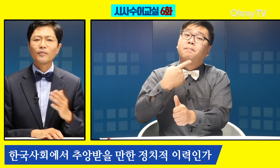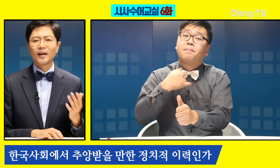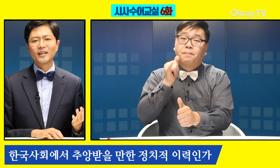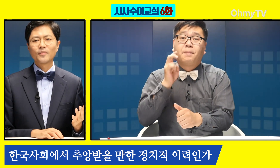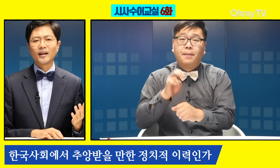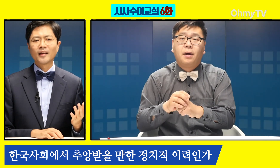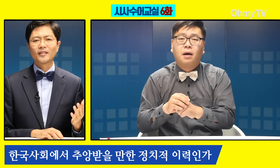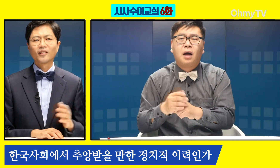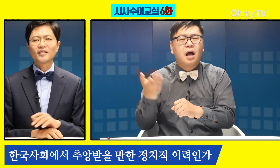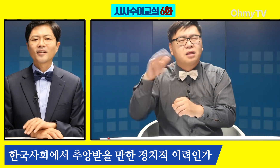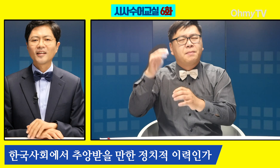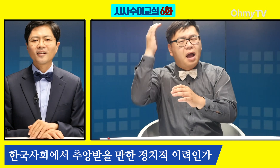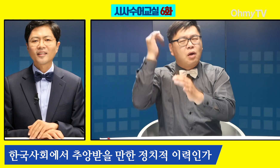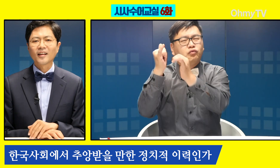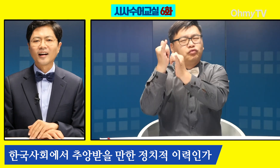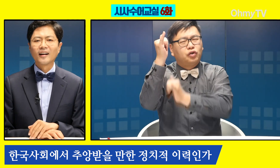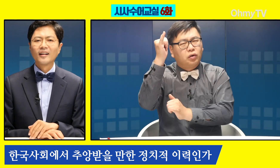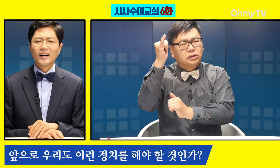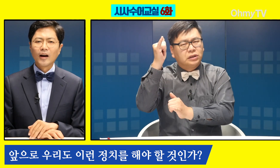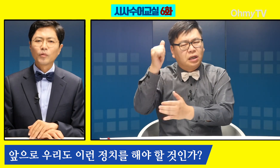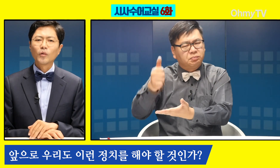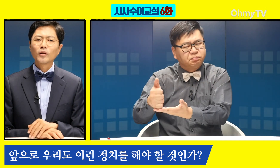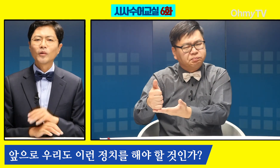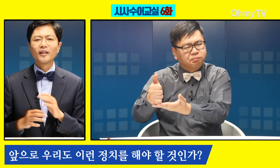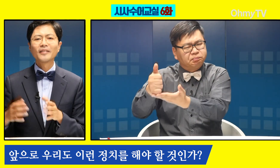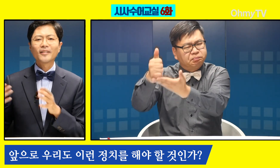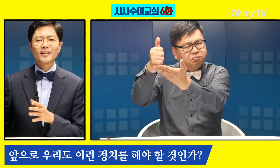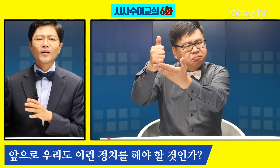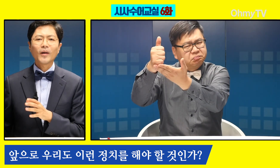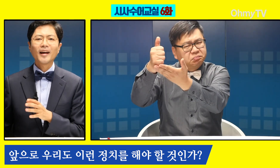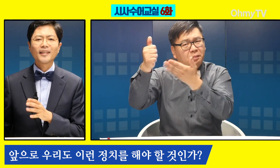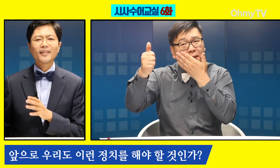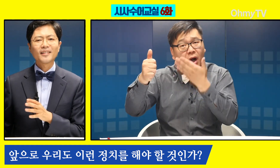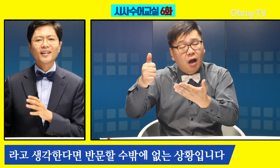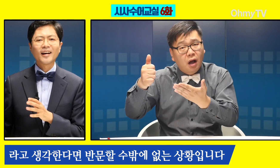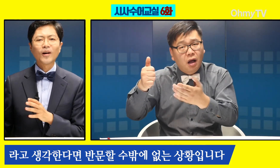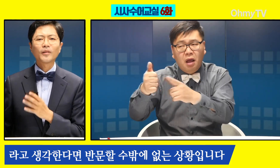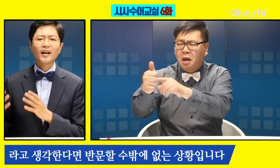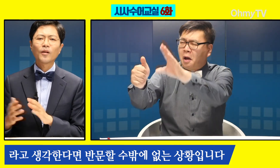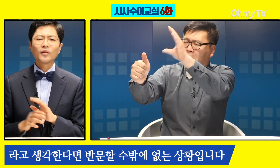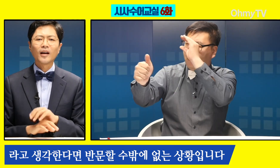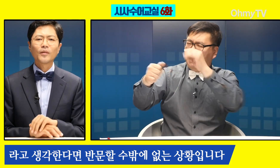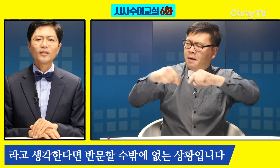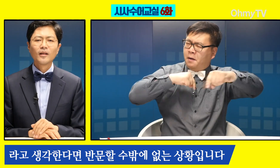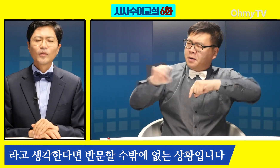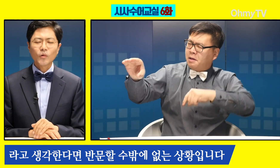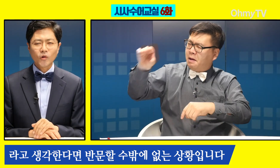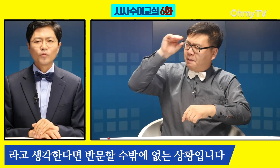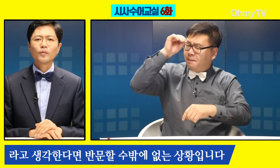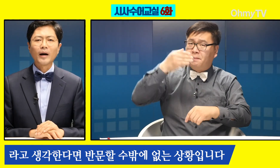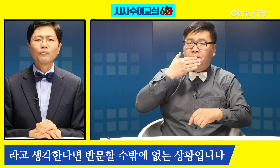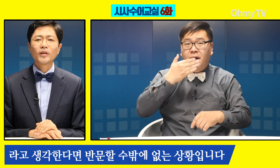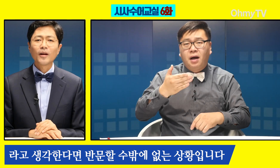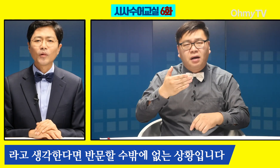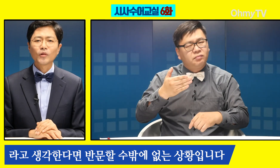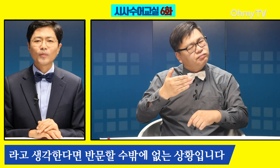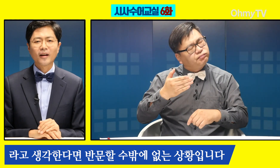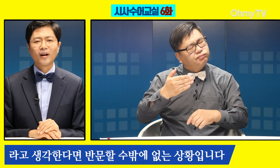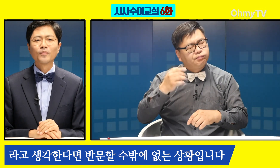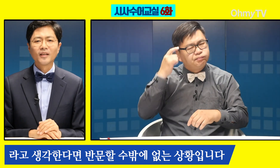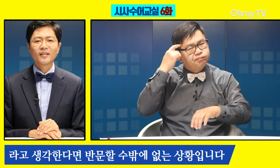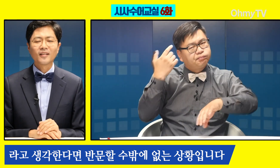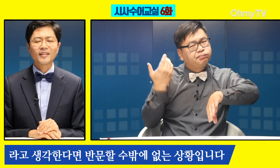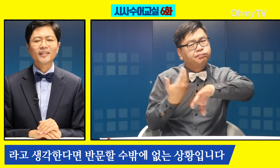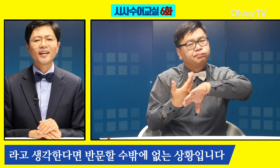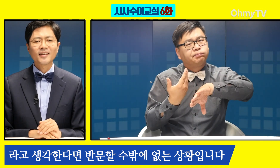그렇게 추앙받을 만한 정치적 이력인가 앞으로 우리도 이런 정치를 꼭 해야 될 것인가 라고 생각해 본다면 조금은 반문해 볼